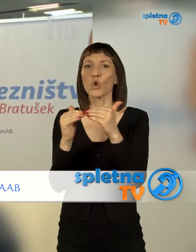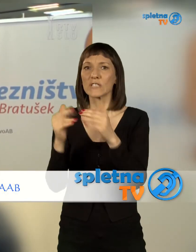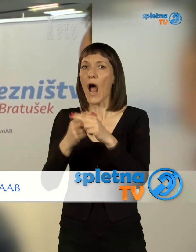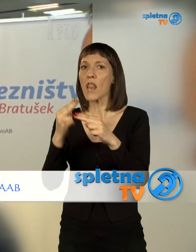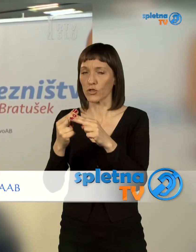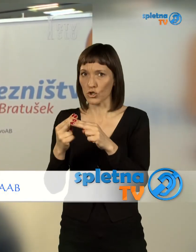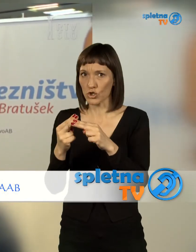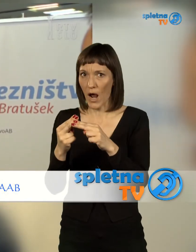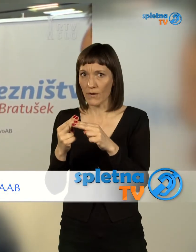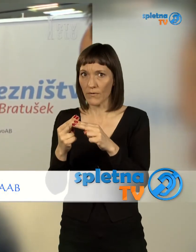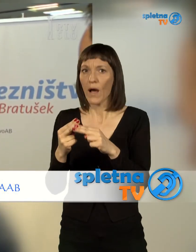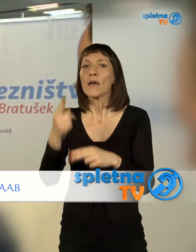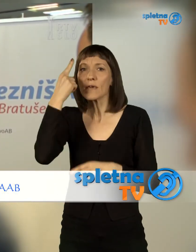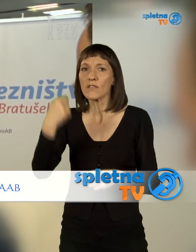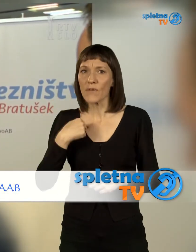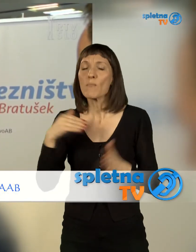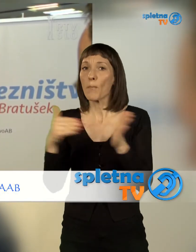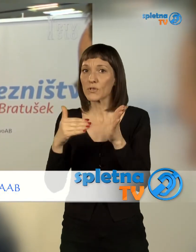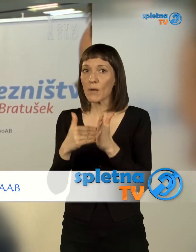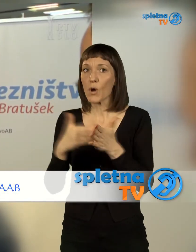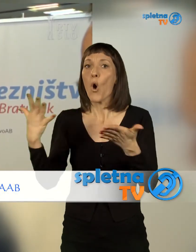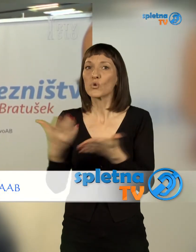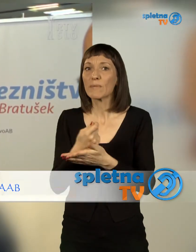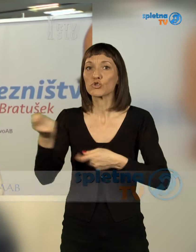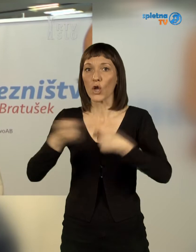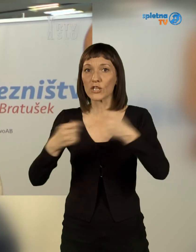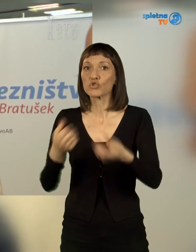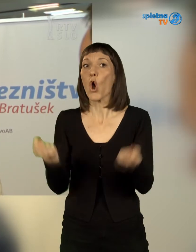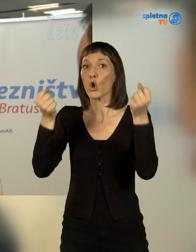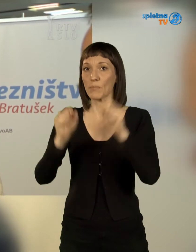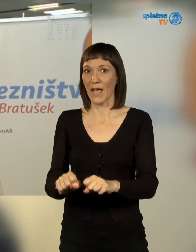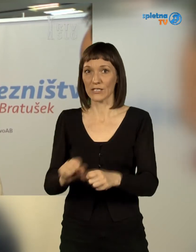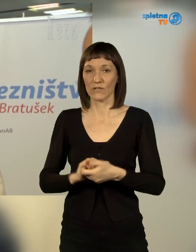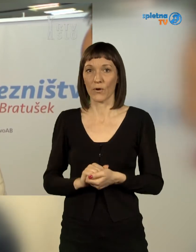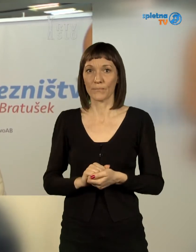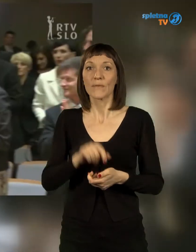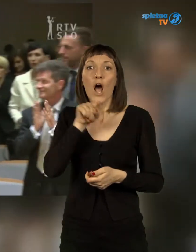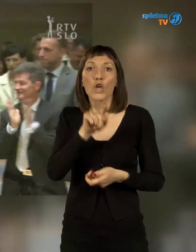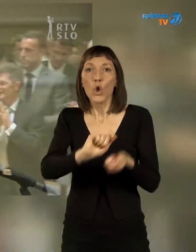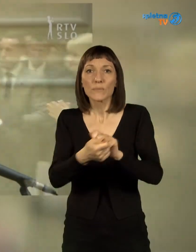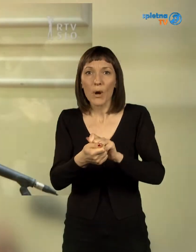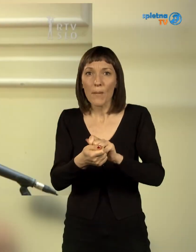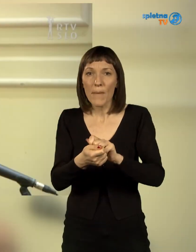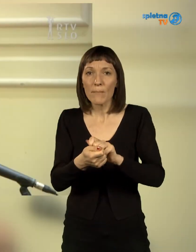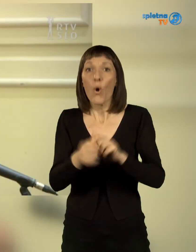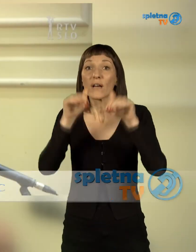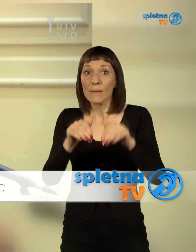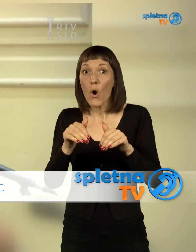naprej, ampak hkrati se zavedamo, da za to potrebujemo uspešno tržno gospodarstvo. To spremembo, ki jo moramo prinesti v